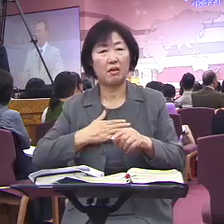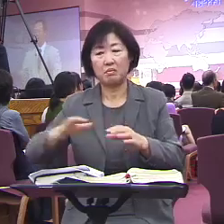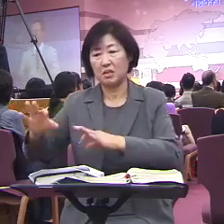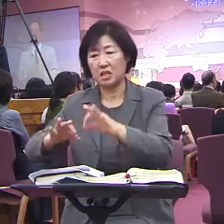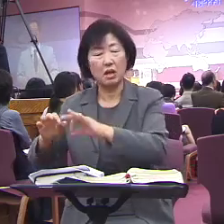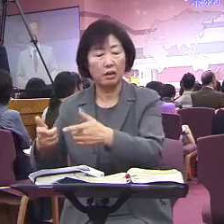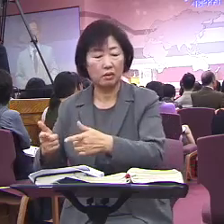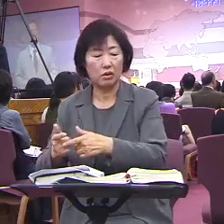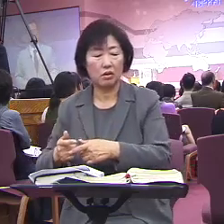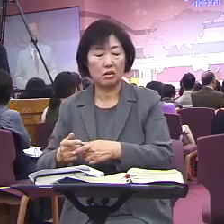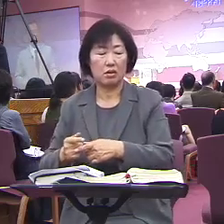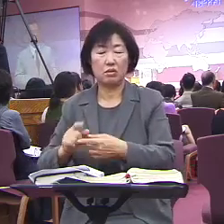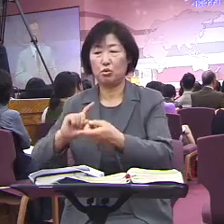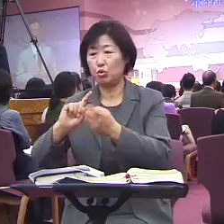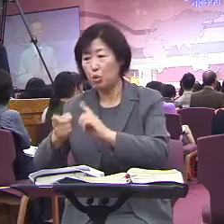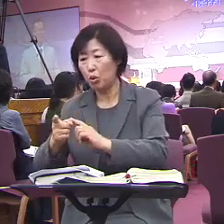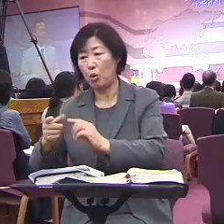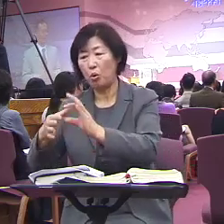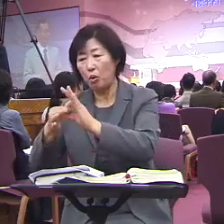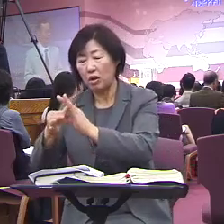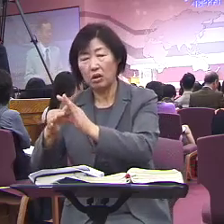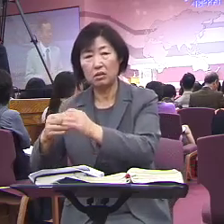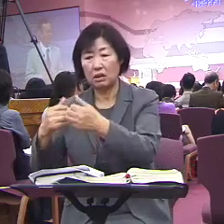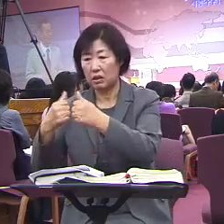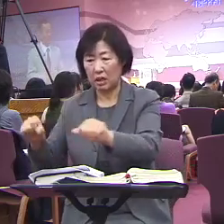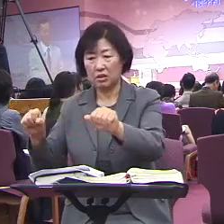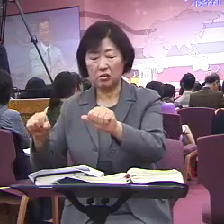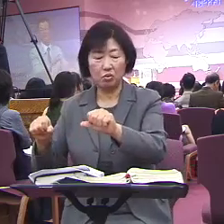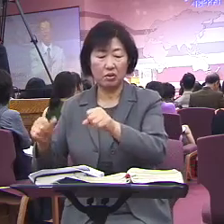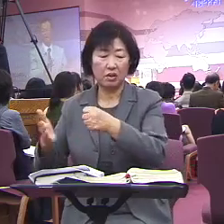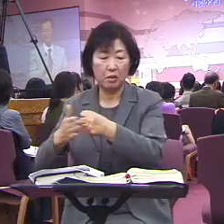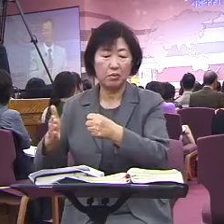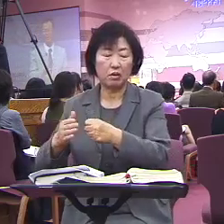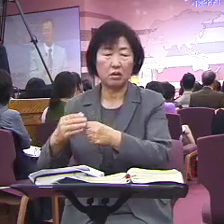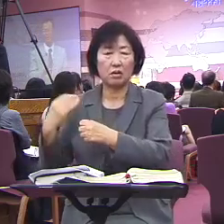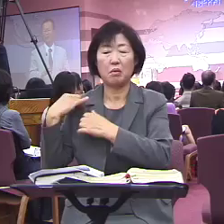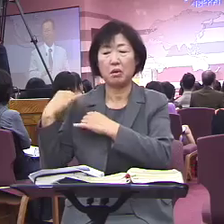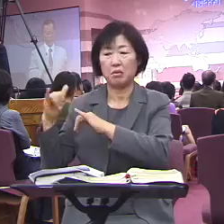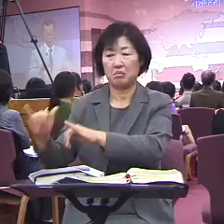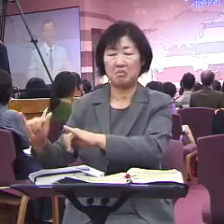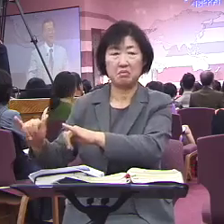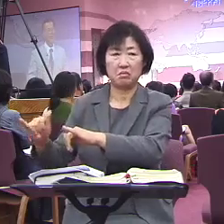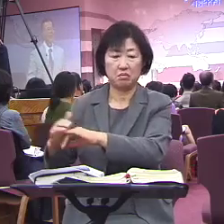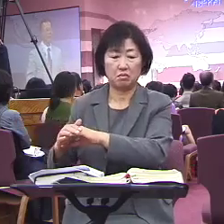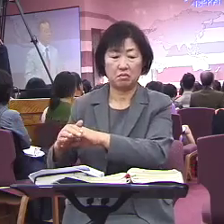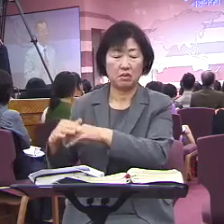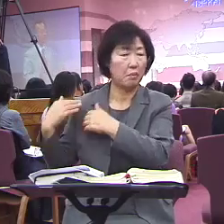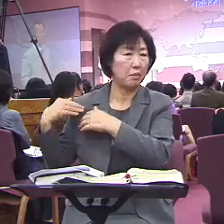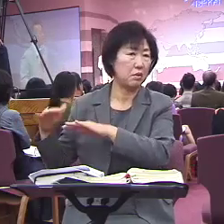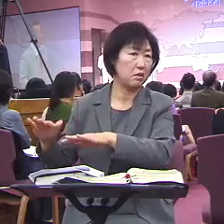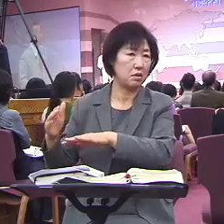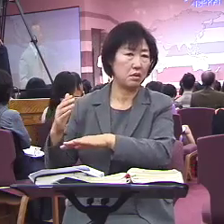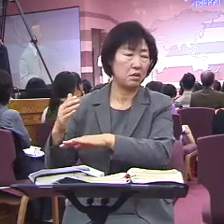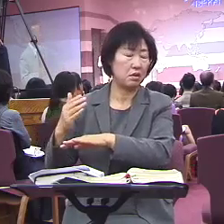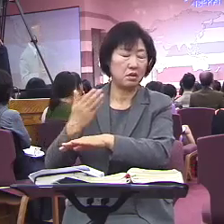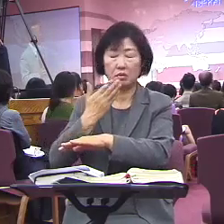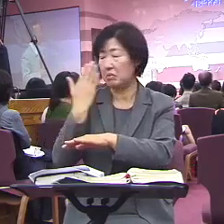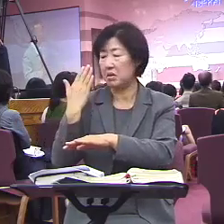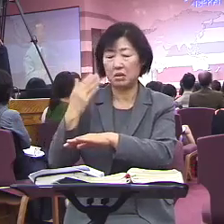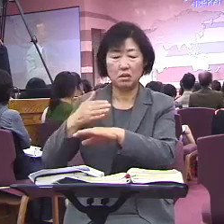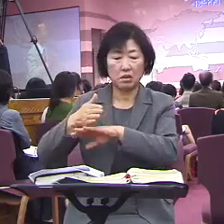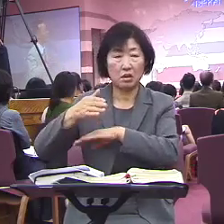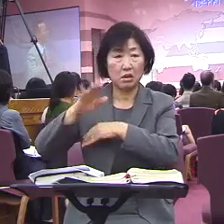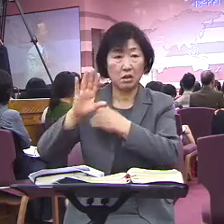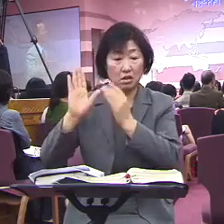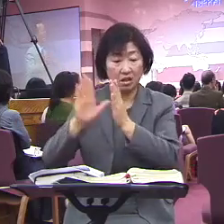아니고 그렇게 인발되면 서로 관계가 그냥 깨지고 그러니까 그냥 가만 놔두고 레릿비 하고 지나갈 때가 많은데